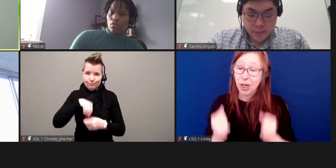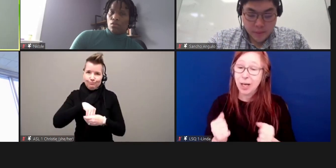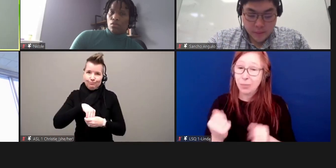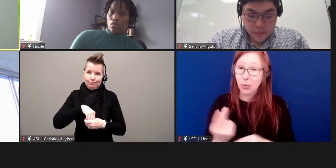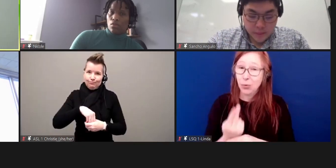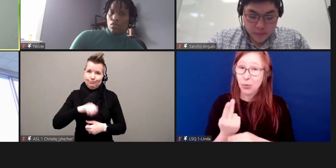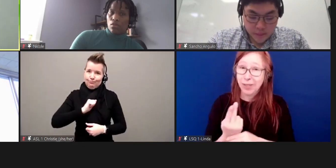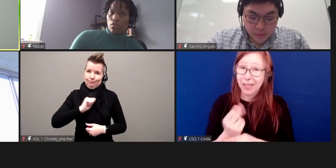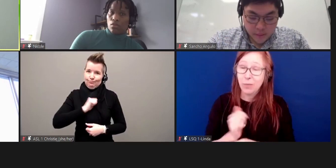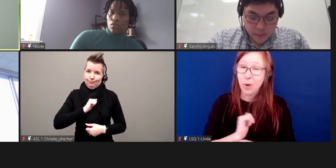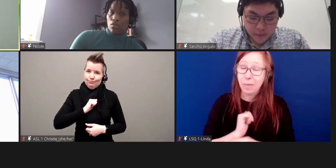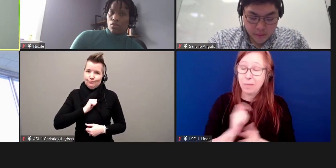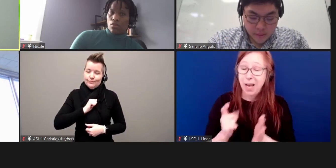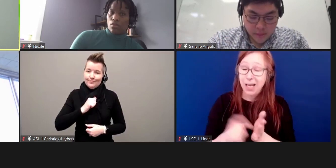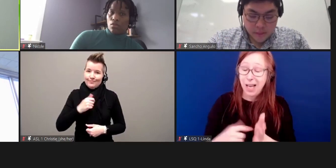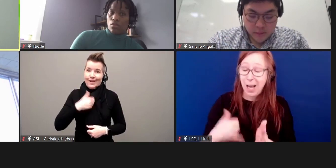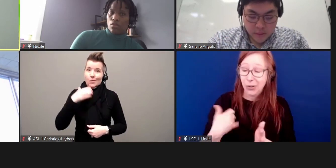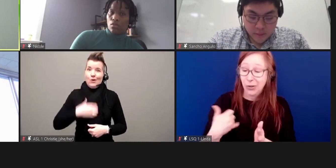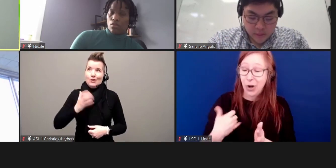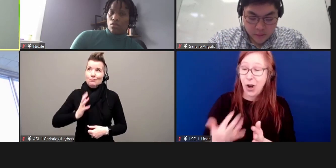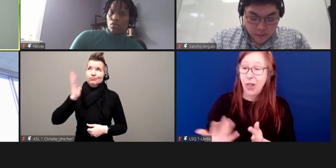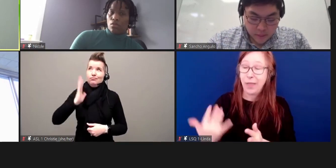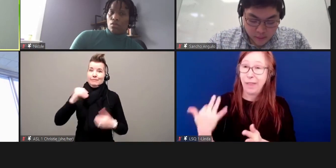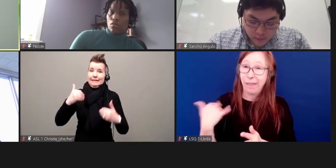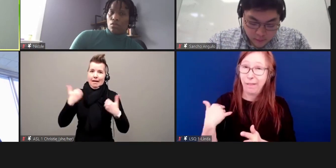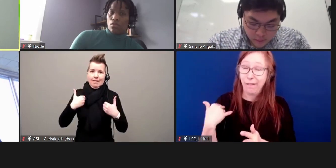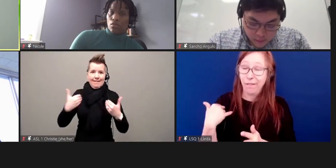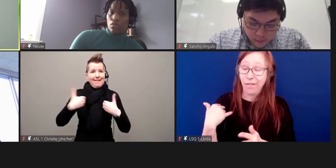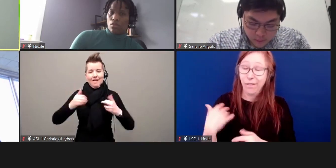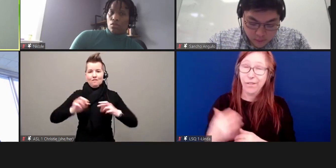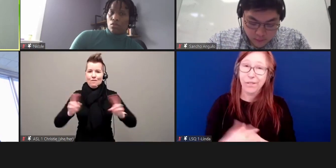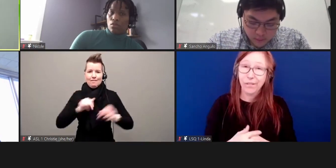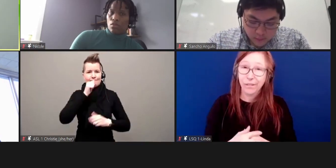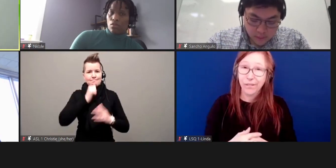plus jeune. J'ai commencé